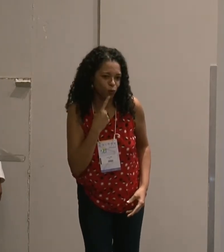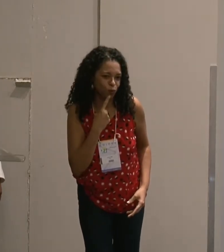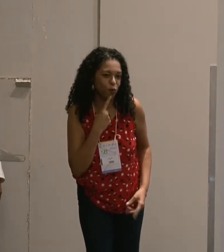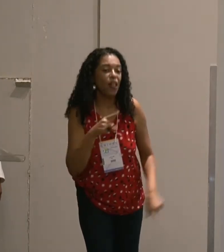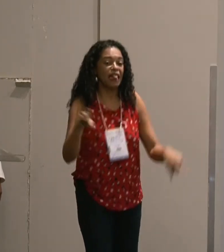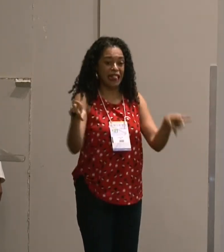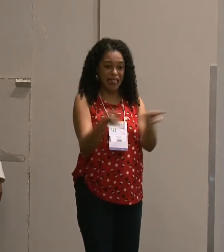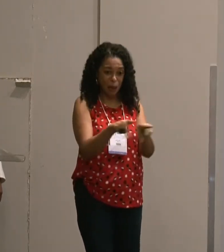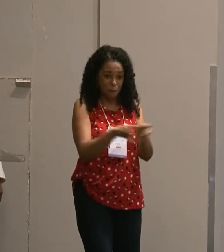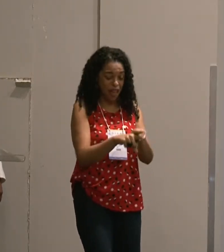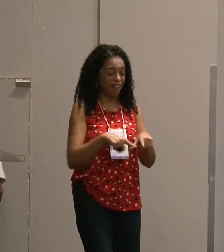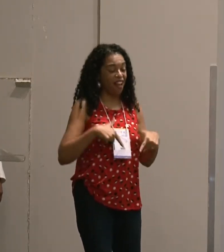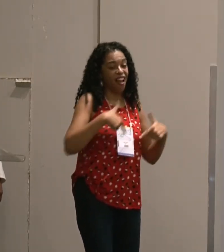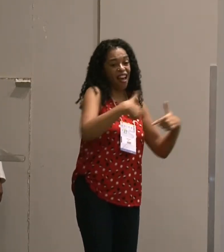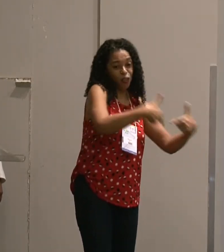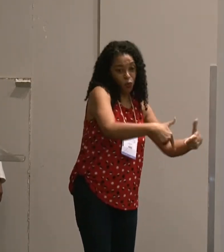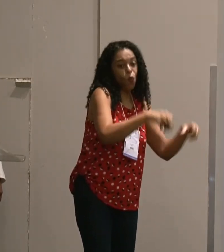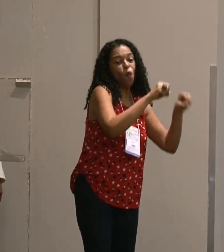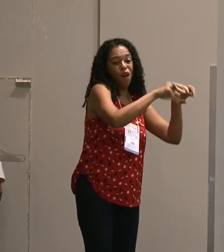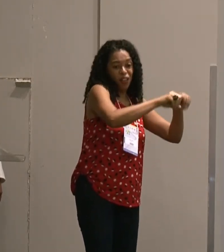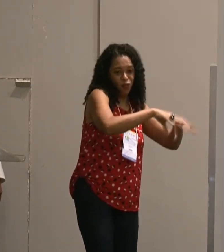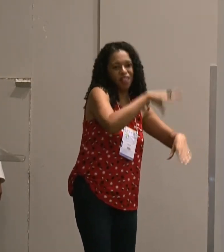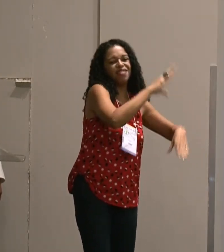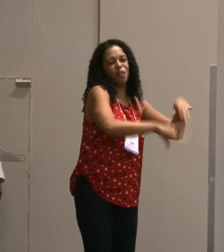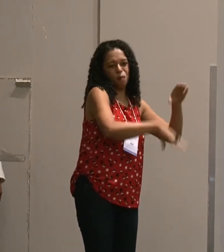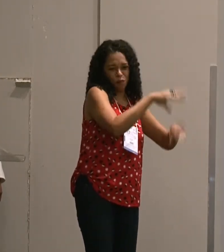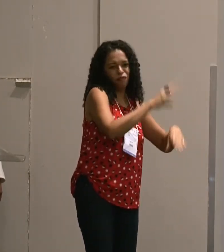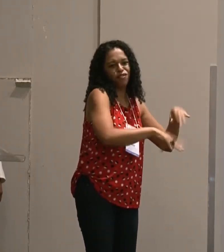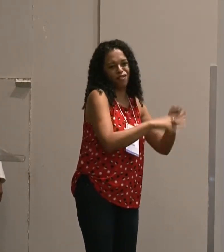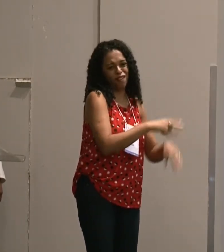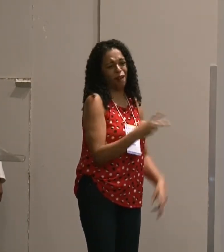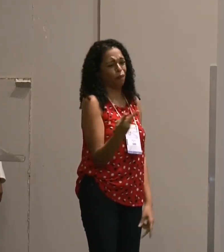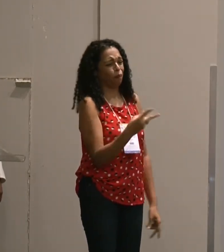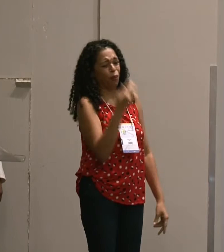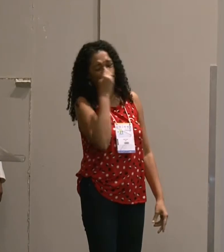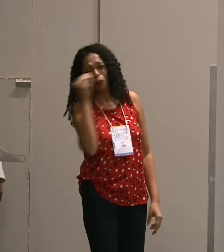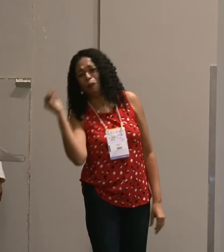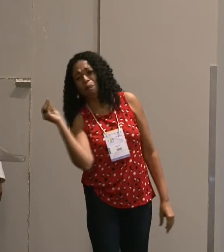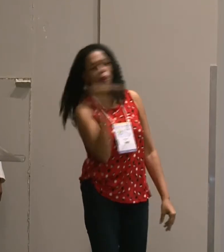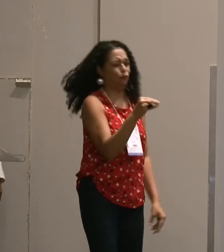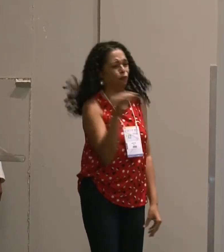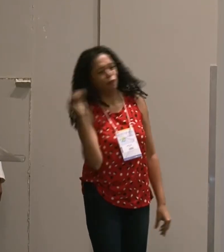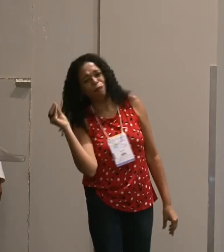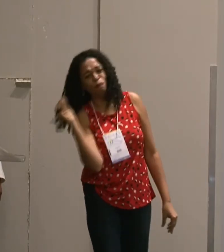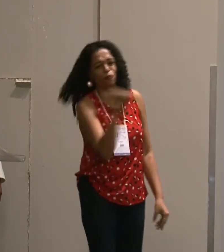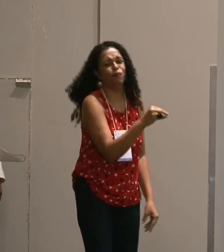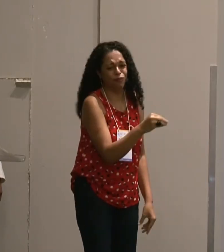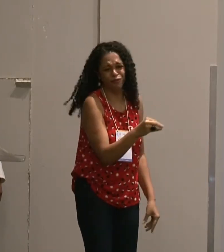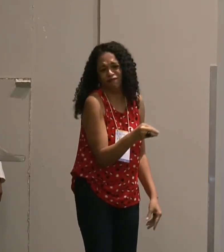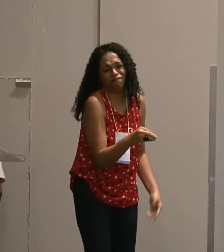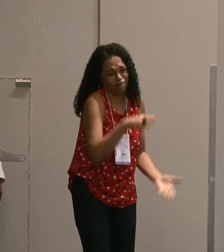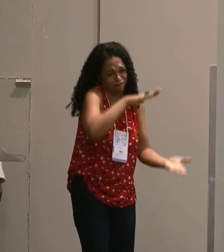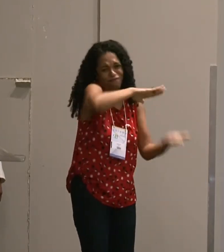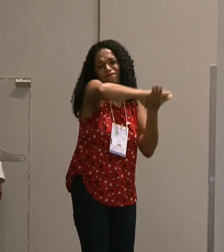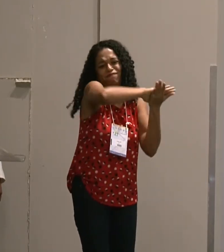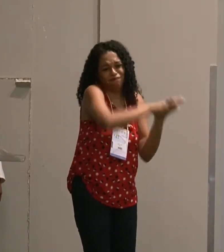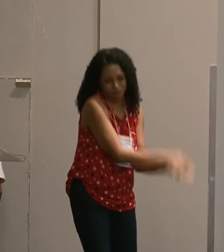surdo também a atuação na educação profissional para ele é menos vista